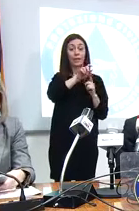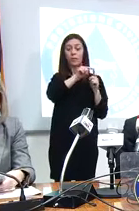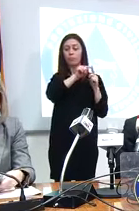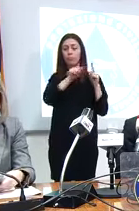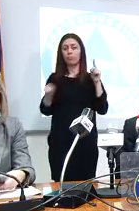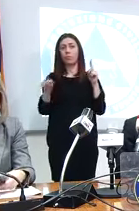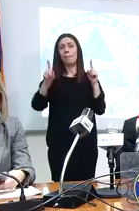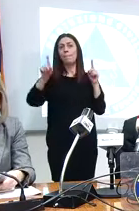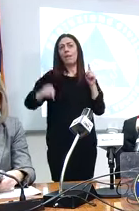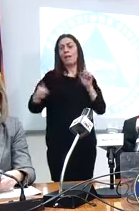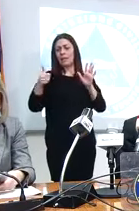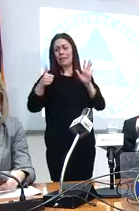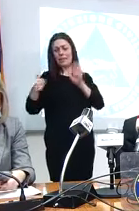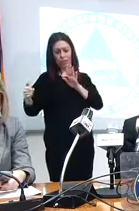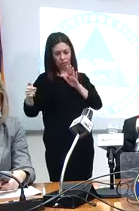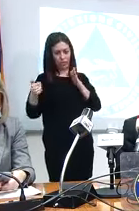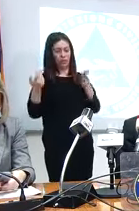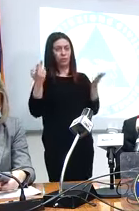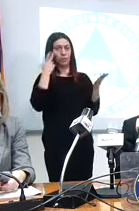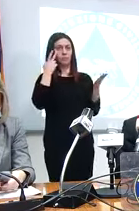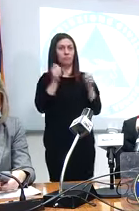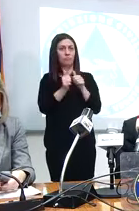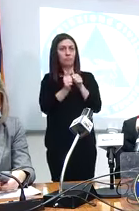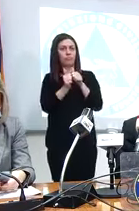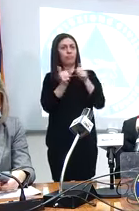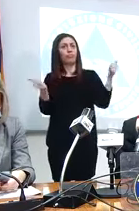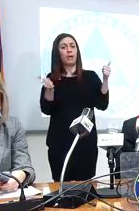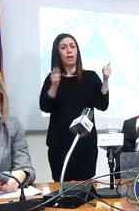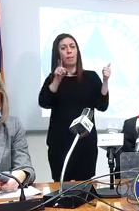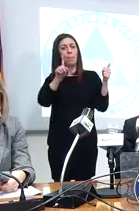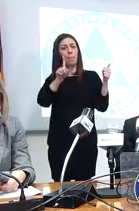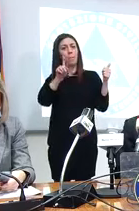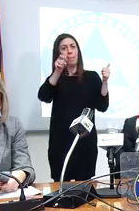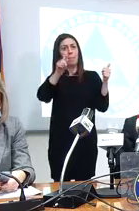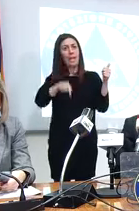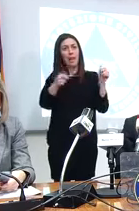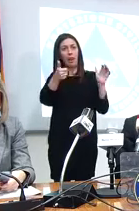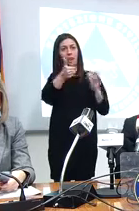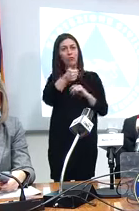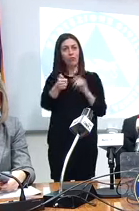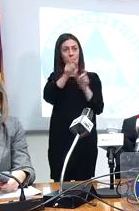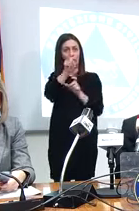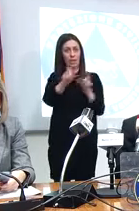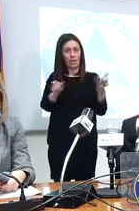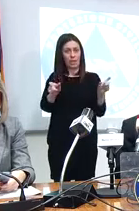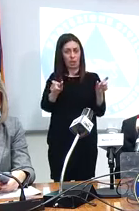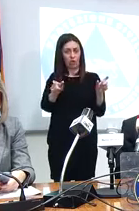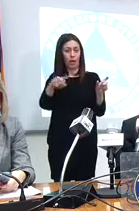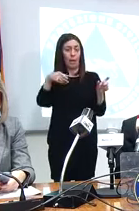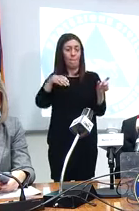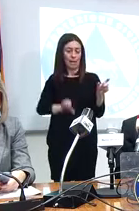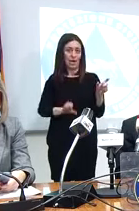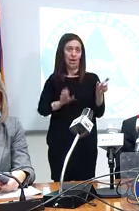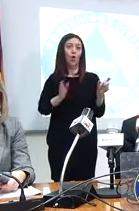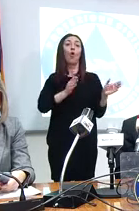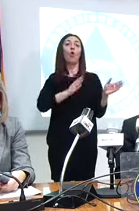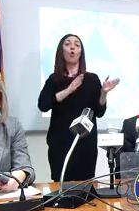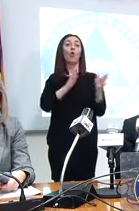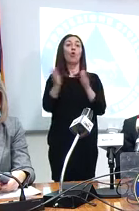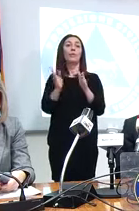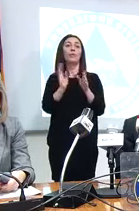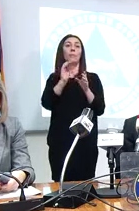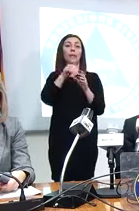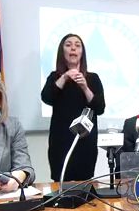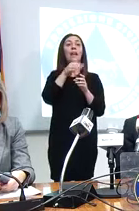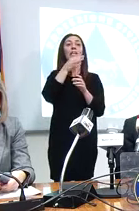capite, sono 1.100 malati positivi in meno negli ospedali. Questo vuol dire che liberiamo anche spazi, oltre